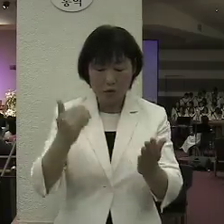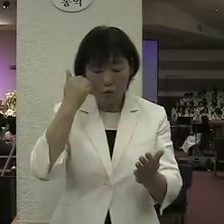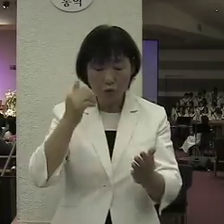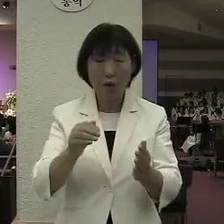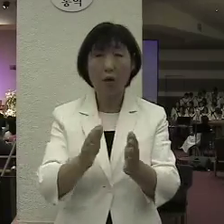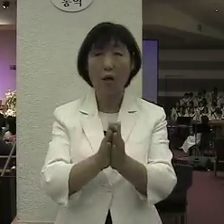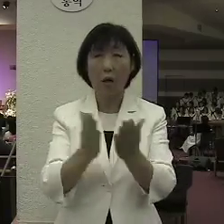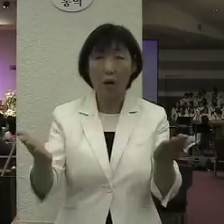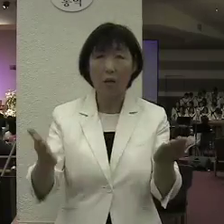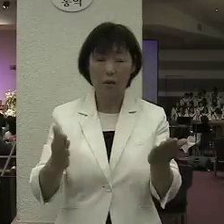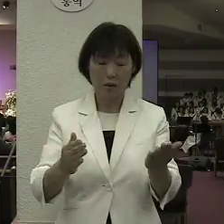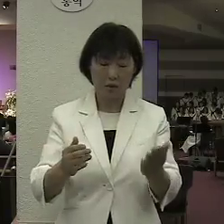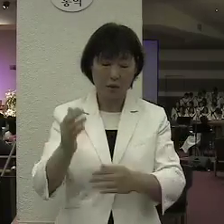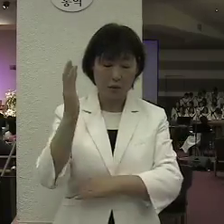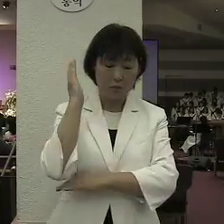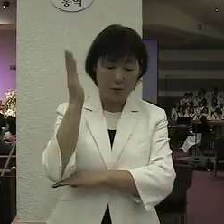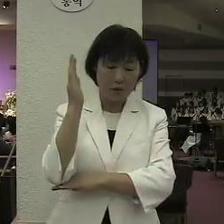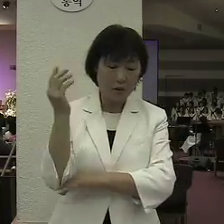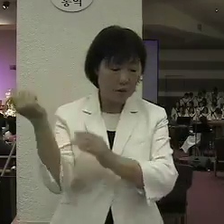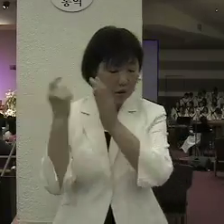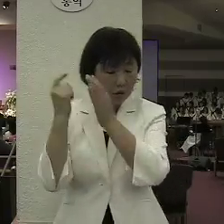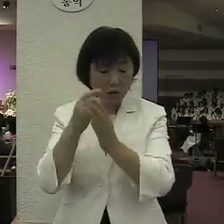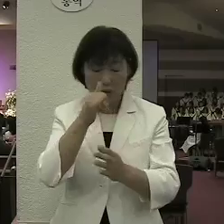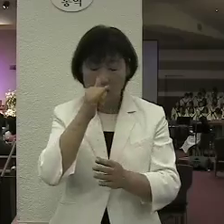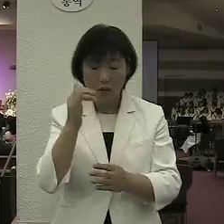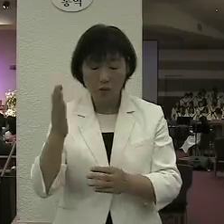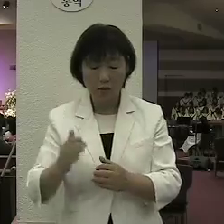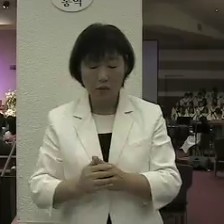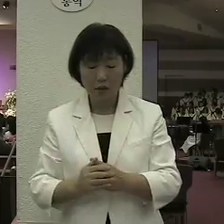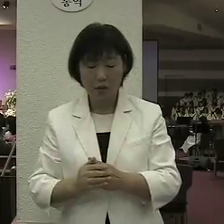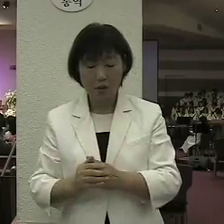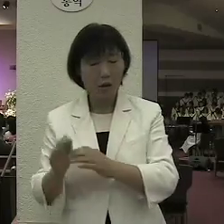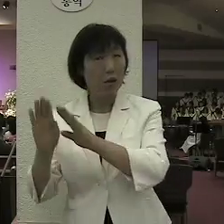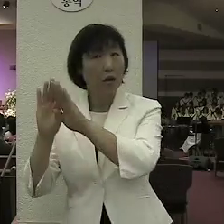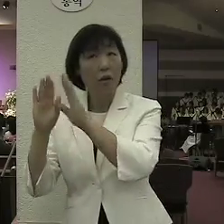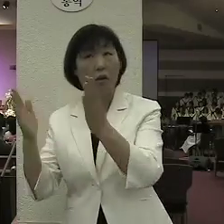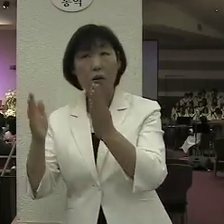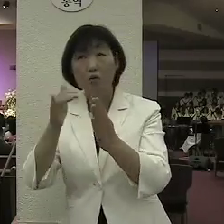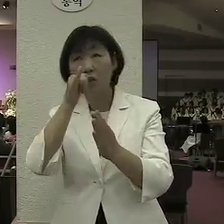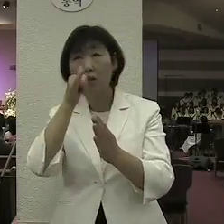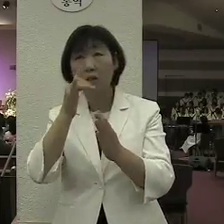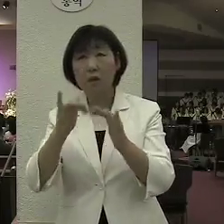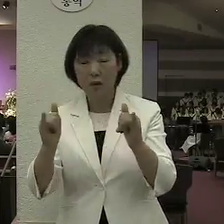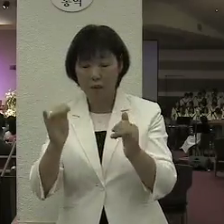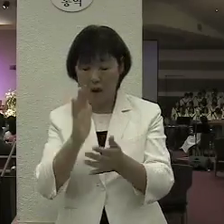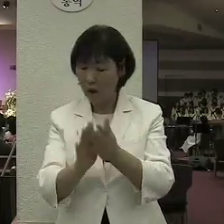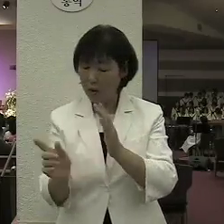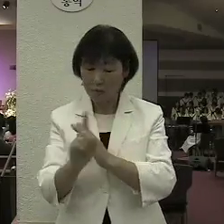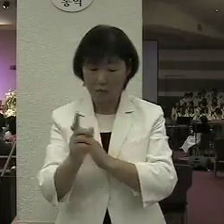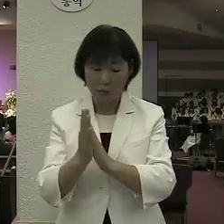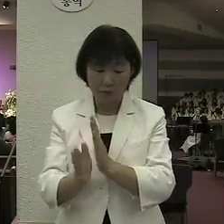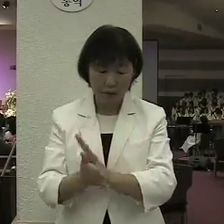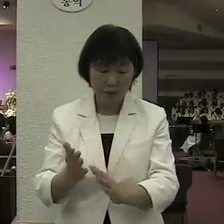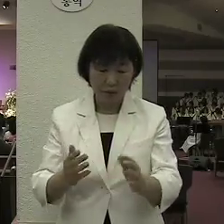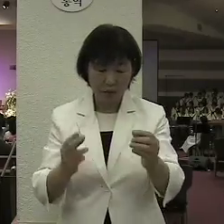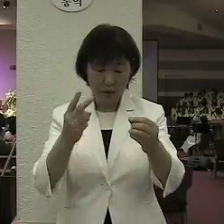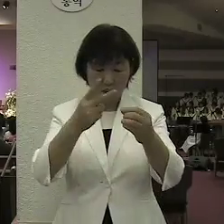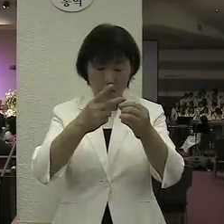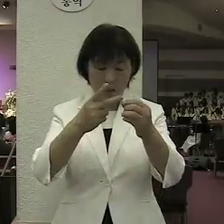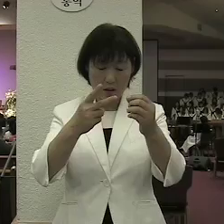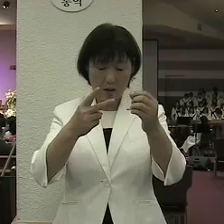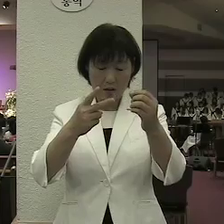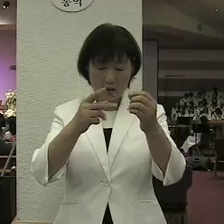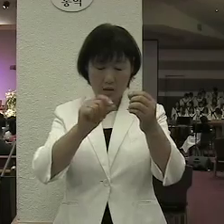계신 하나님께서 오른손에 책을 갖고 계십니다. 책이에요. 그 영어로 보면 scroll. 옛날에는 책이